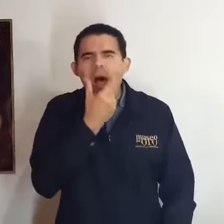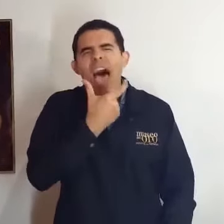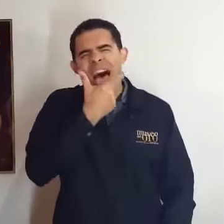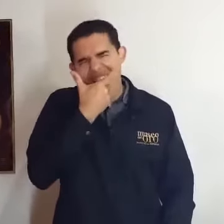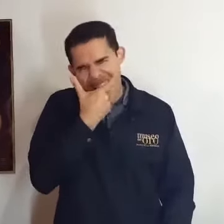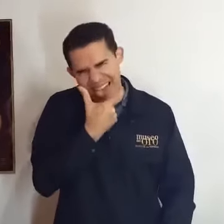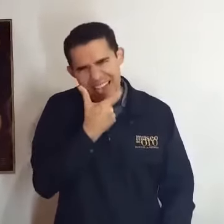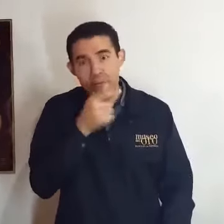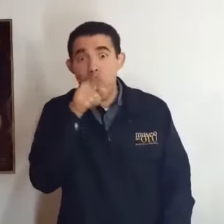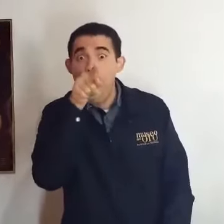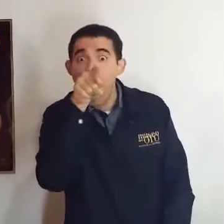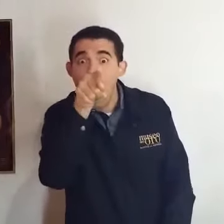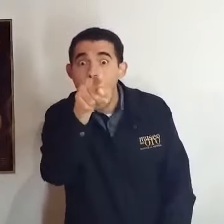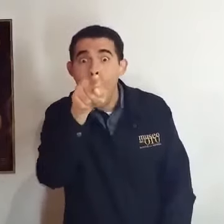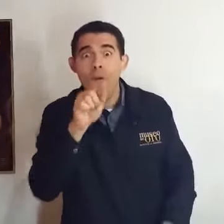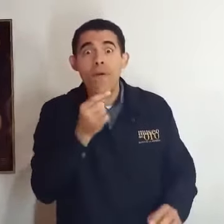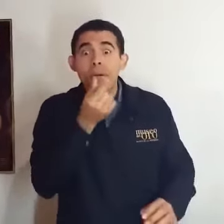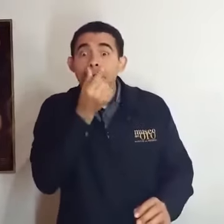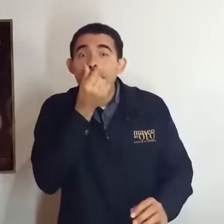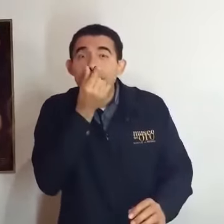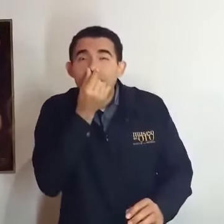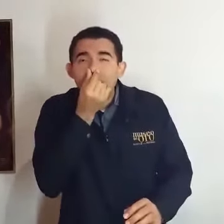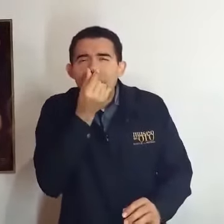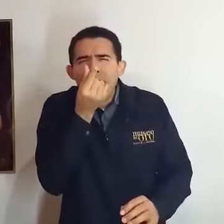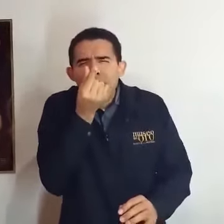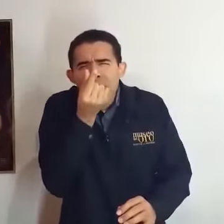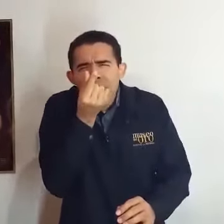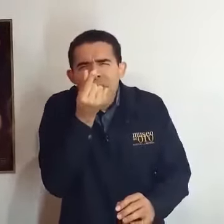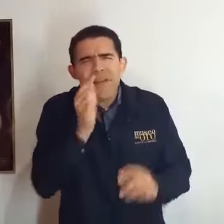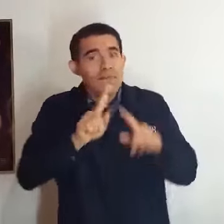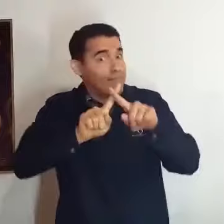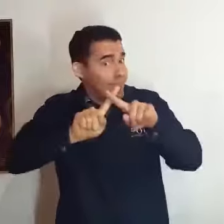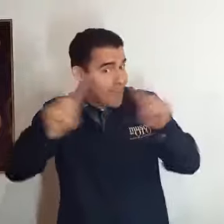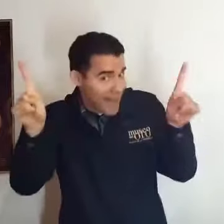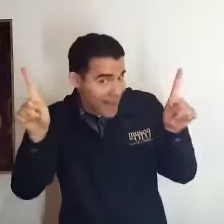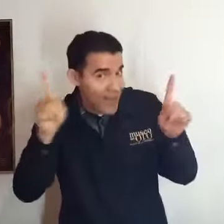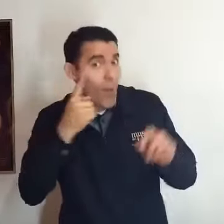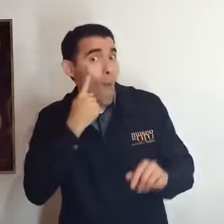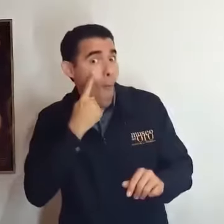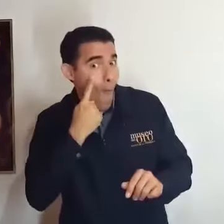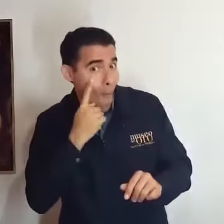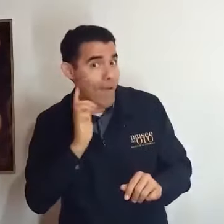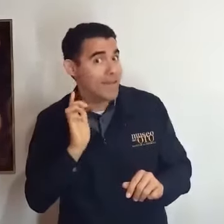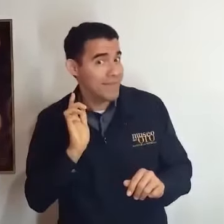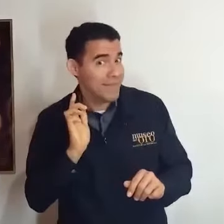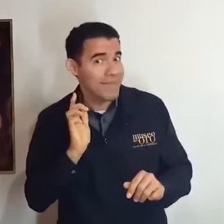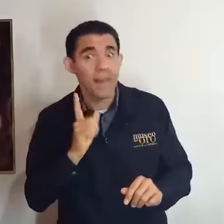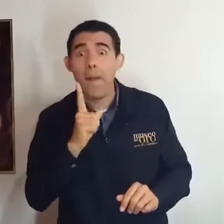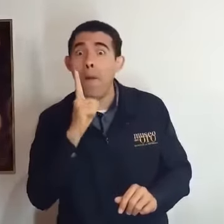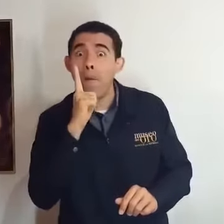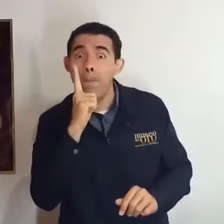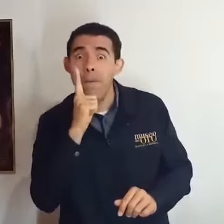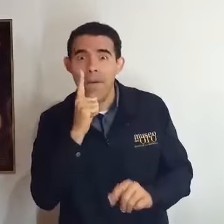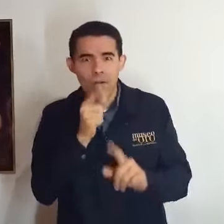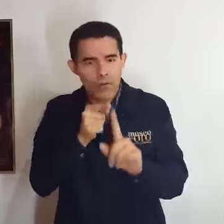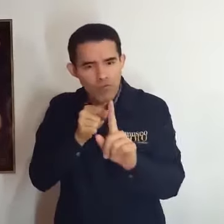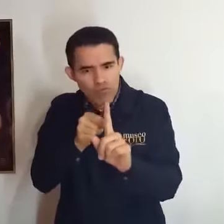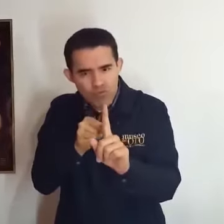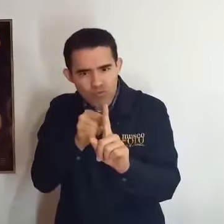Ten en cuenta que el tamaño de los orificios de mi nariz no es el mismo tuyo. Por donde pasa el